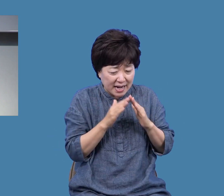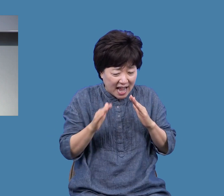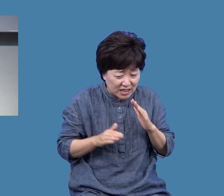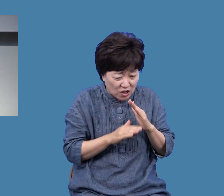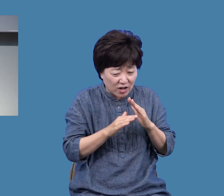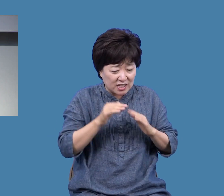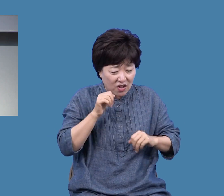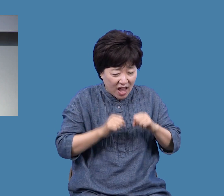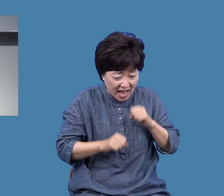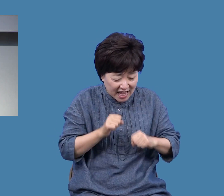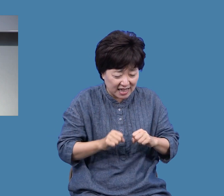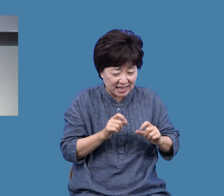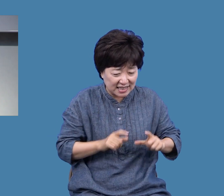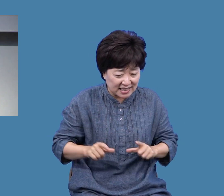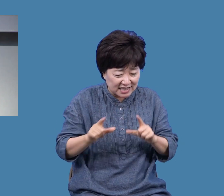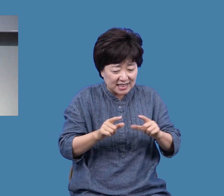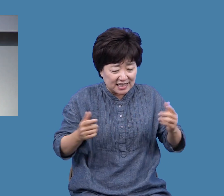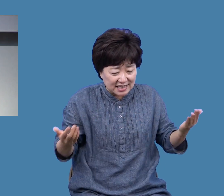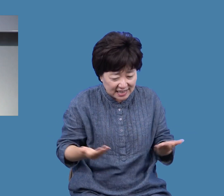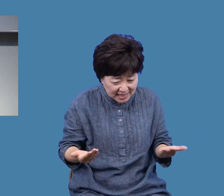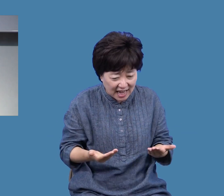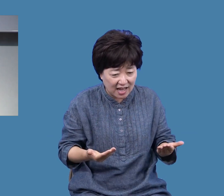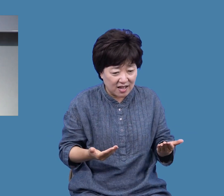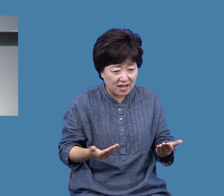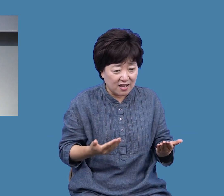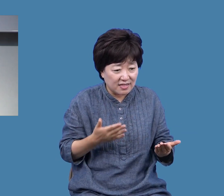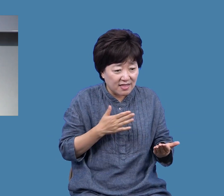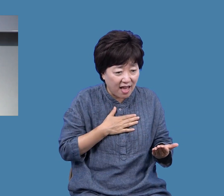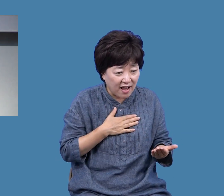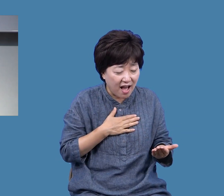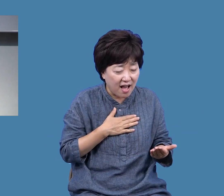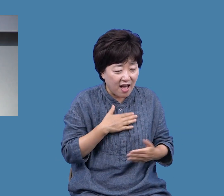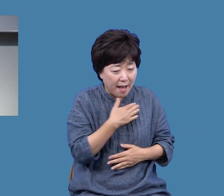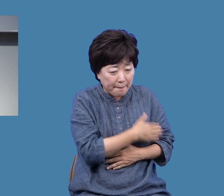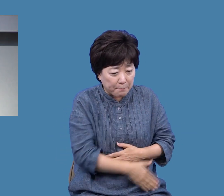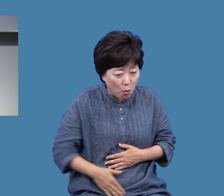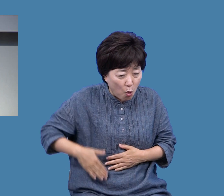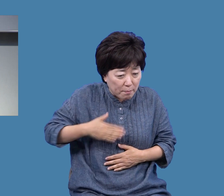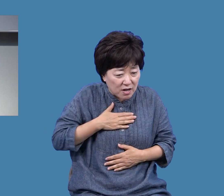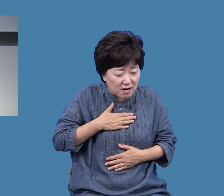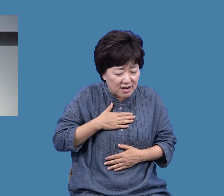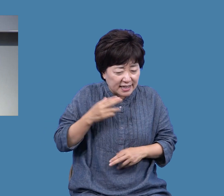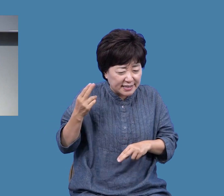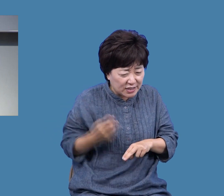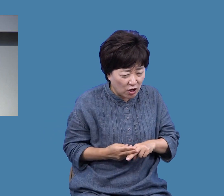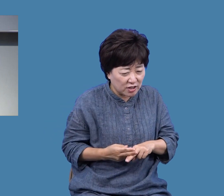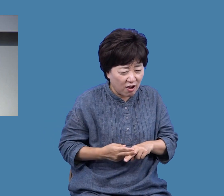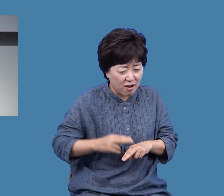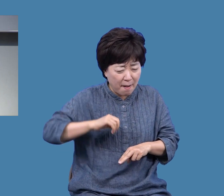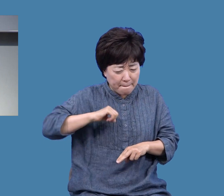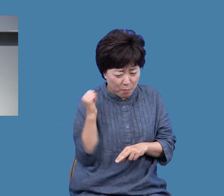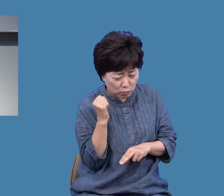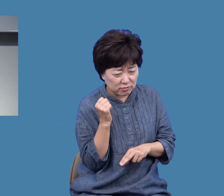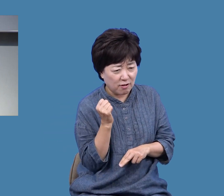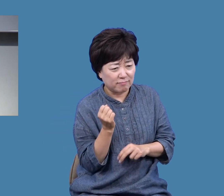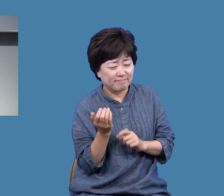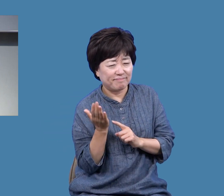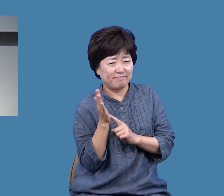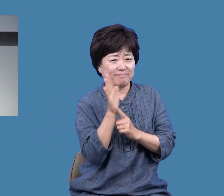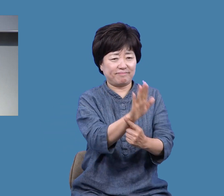우리가 매일매일 살아가는 직장에서 어떻게 우리의 몸을 쳐서 복종시킬